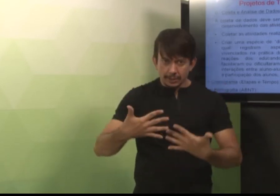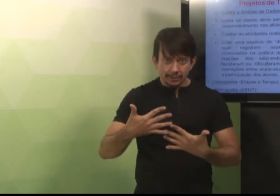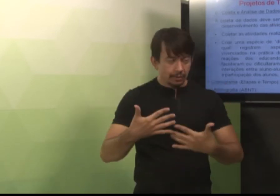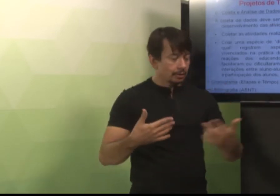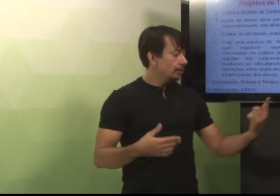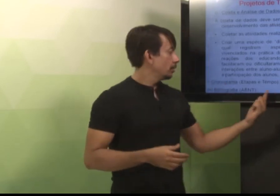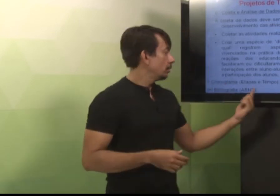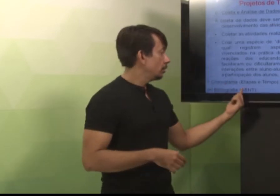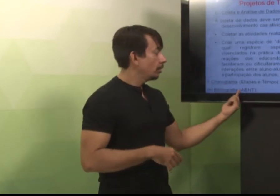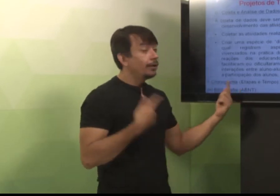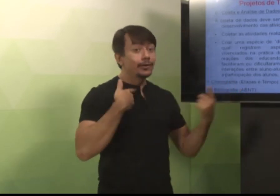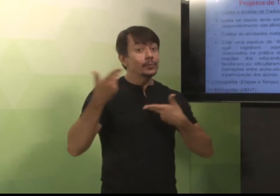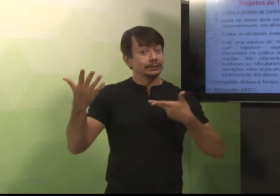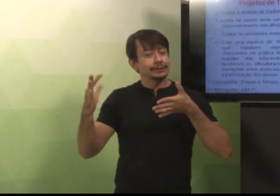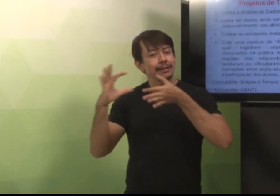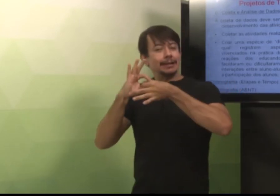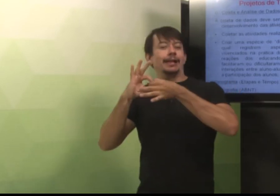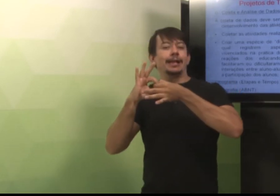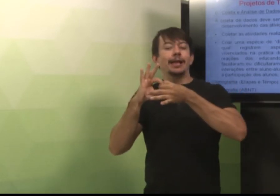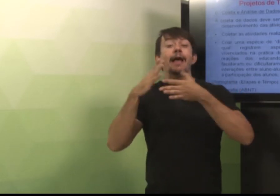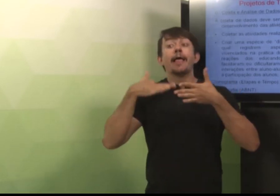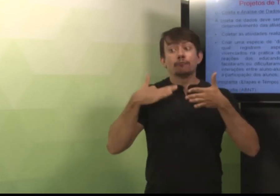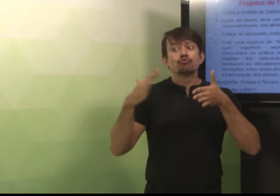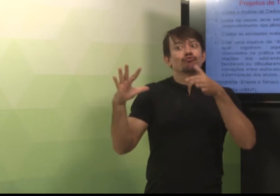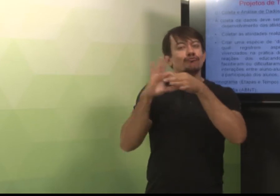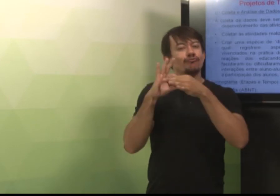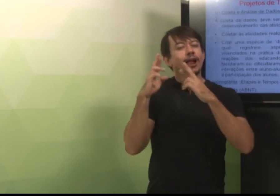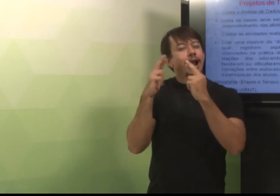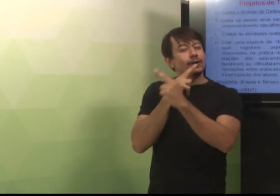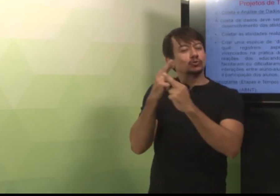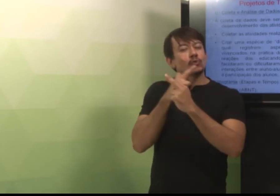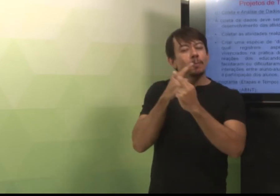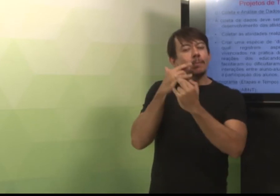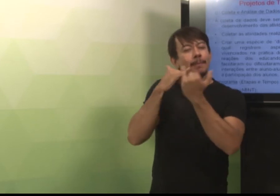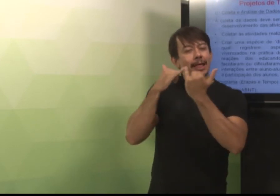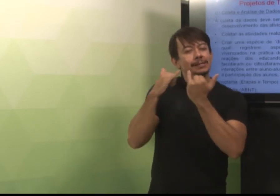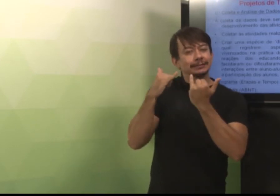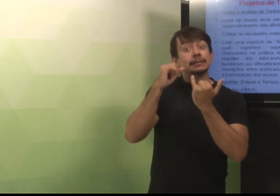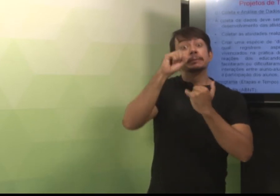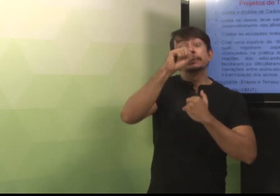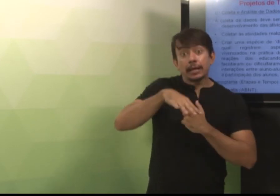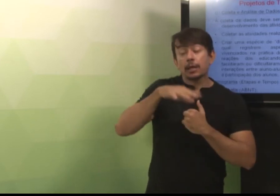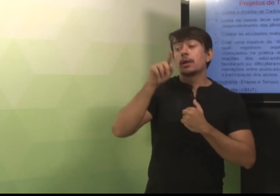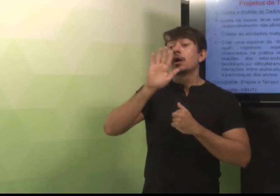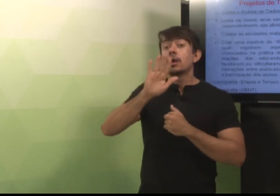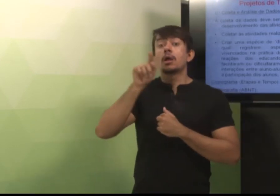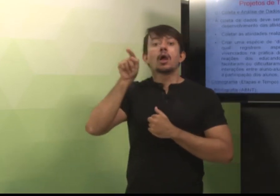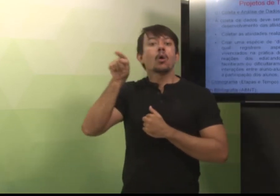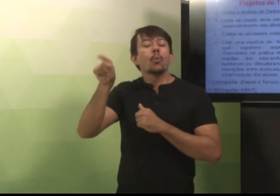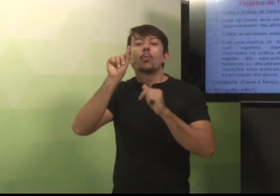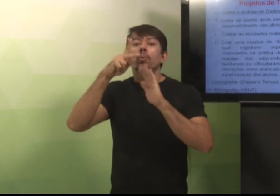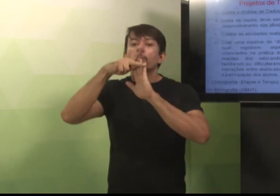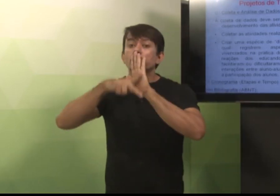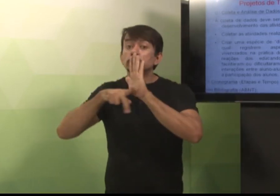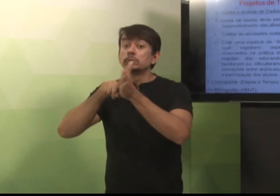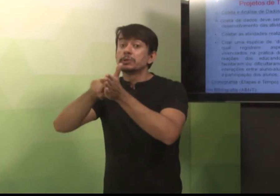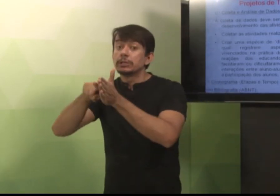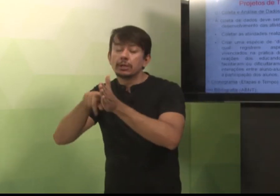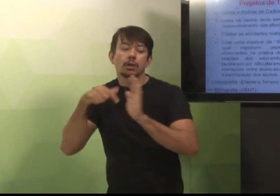explicar sobre isso, a questão das normas da ABNT. Então, nós vamos trabalhar junto há uma relação entre essas disciplinas. Então, o